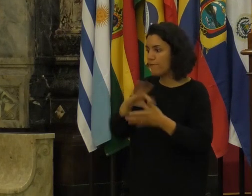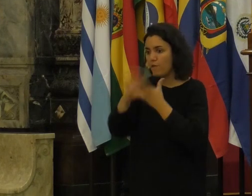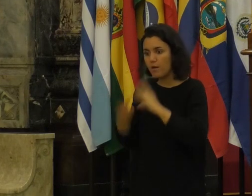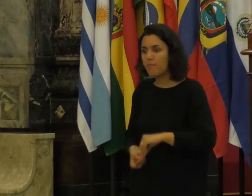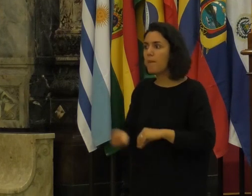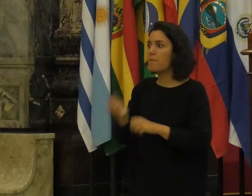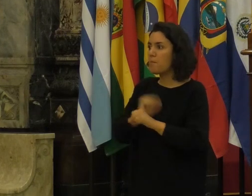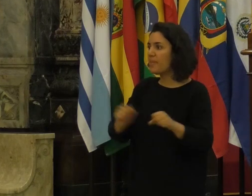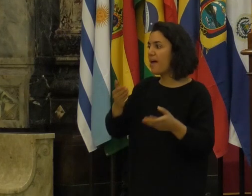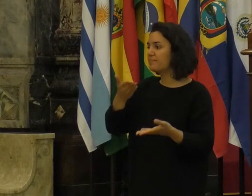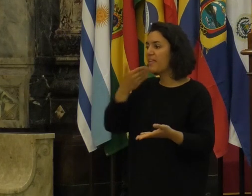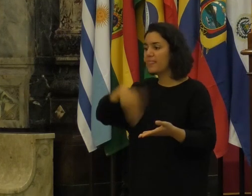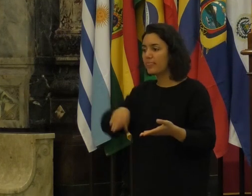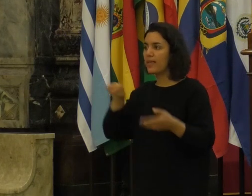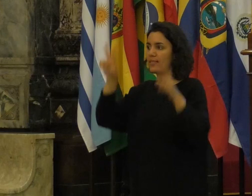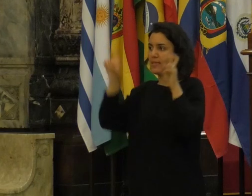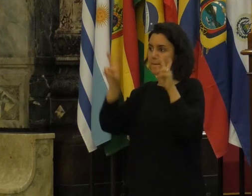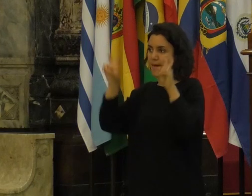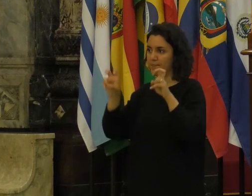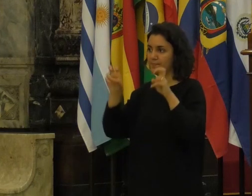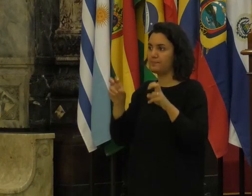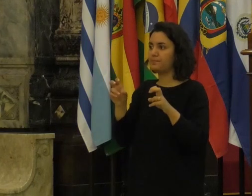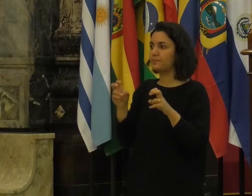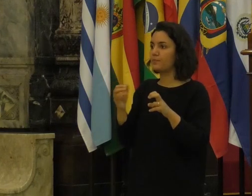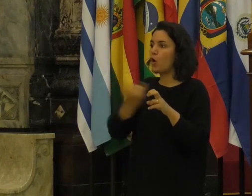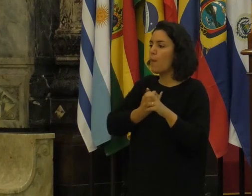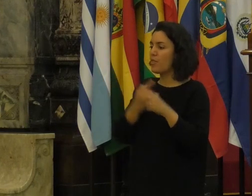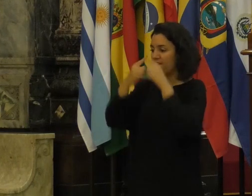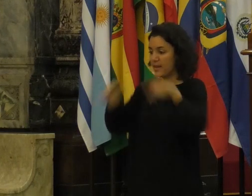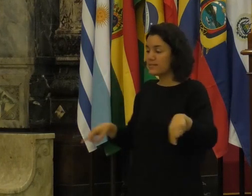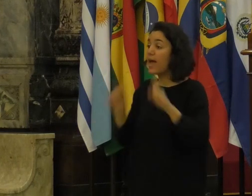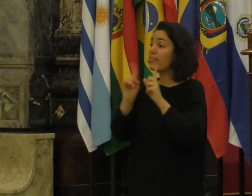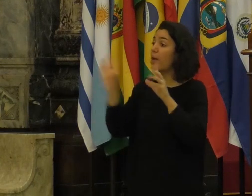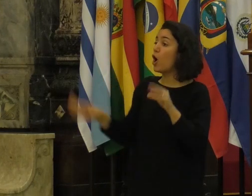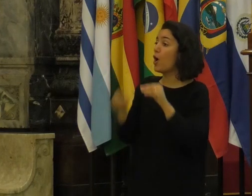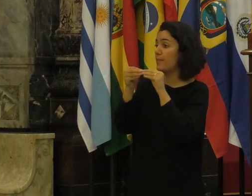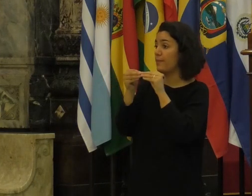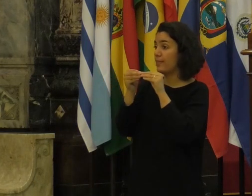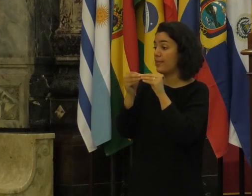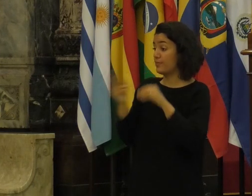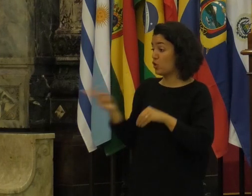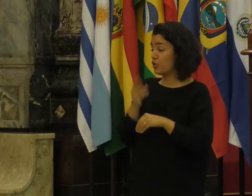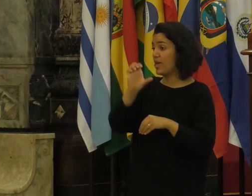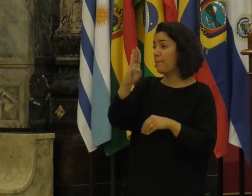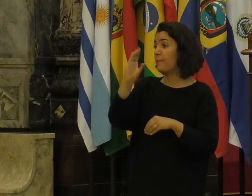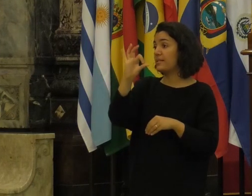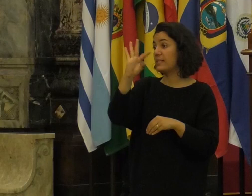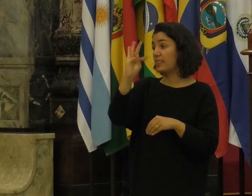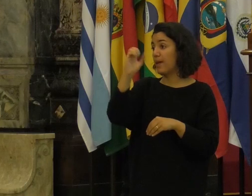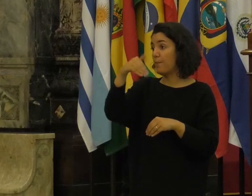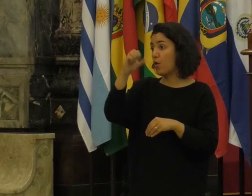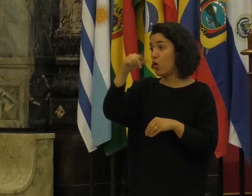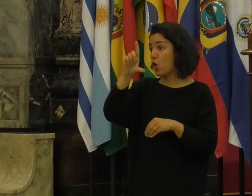juego de interacción, diferenciación y complementación entre la epistemología, como área